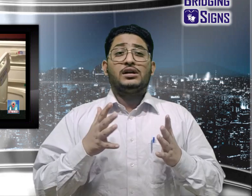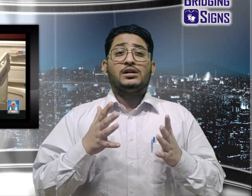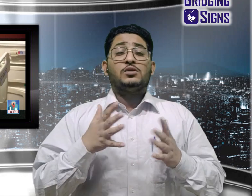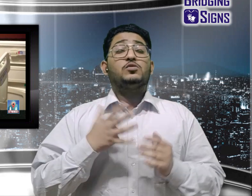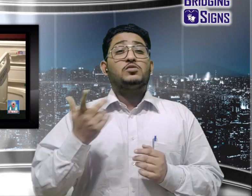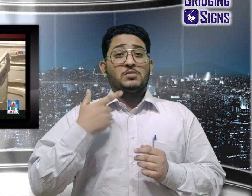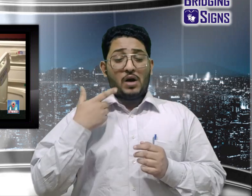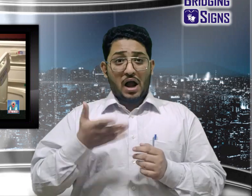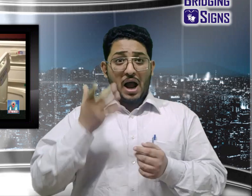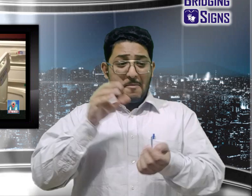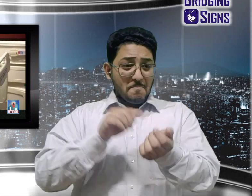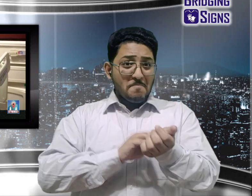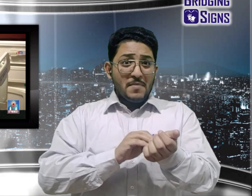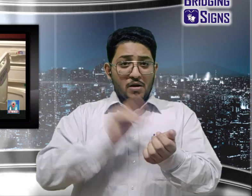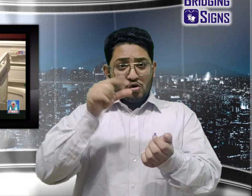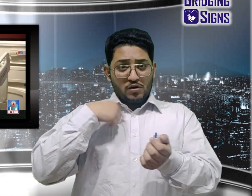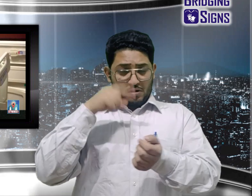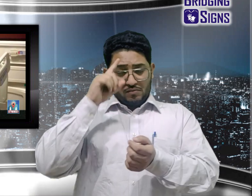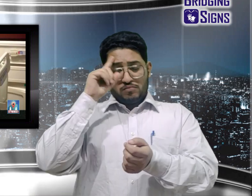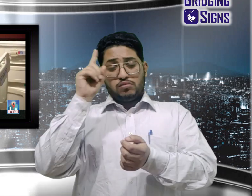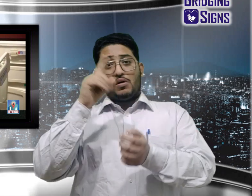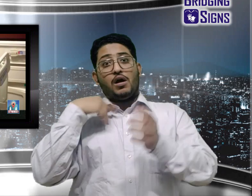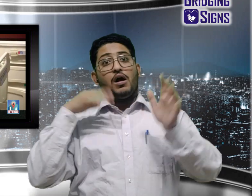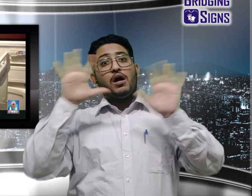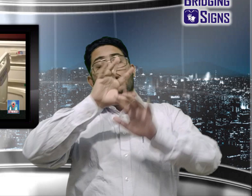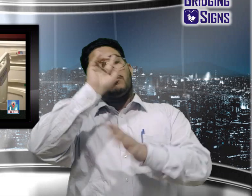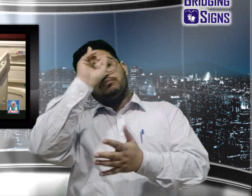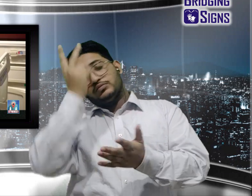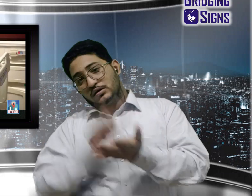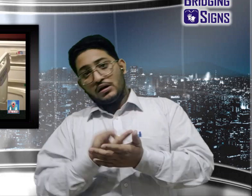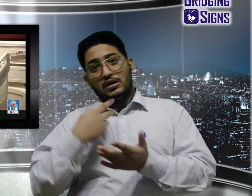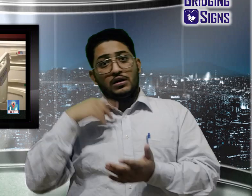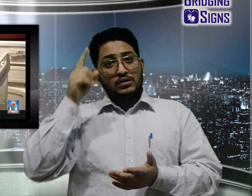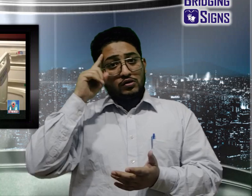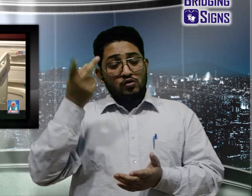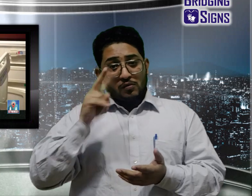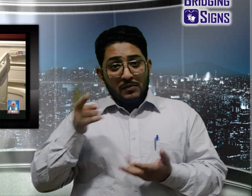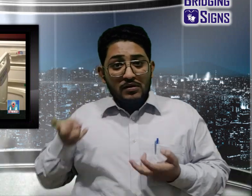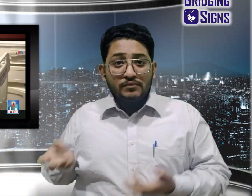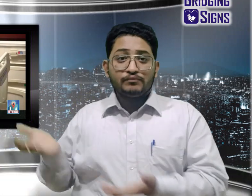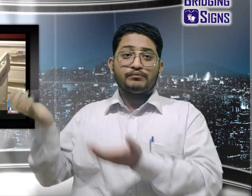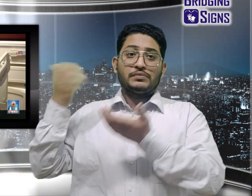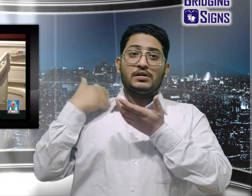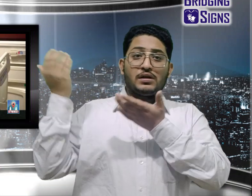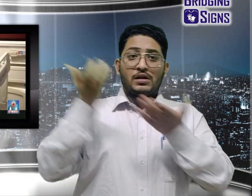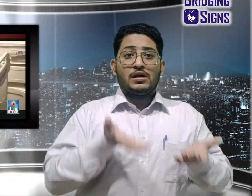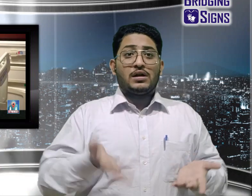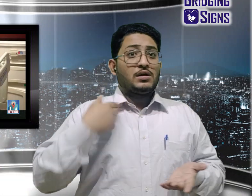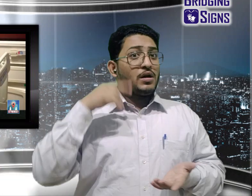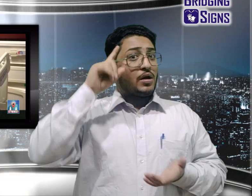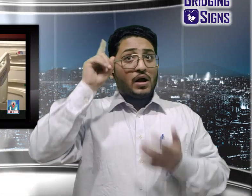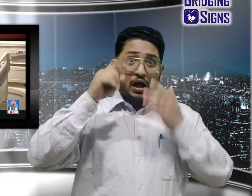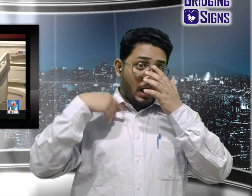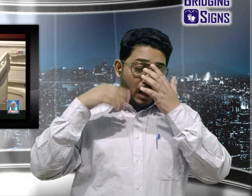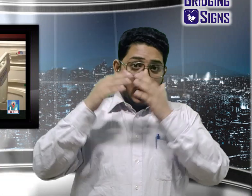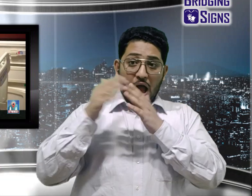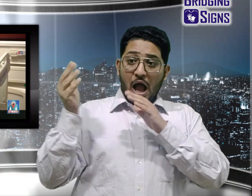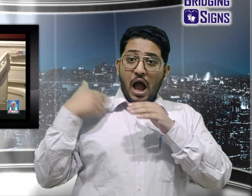मुझे डिजीनेस हुई और मैं ब्लैकआउट हो गया, मुझे फिर उठाकर यहाँ ले आए हैं, मुझे नहीं मालूम कि कैसे